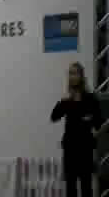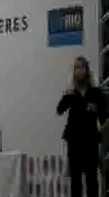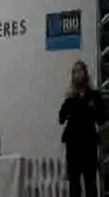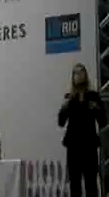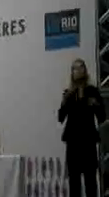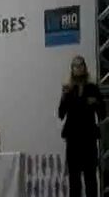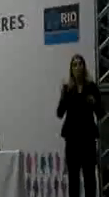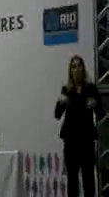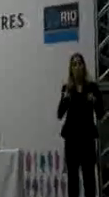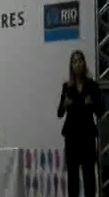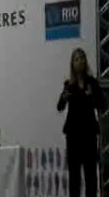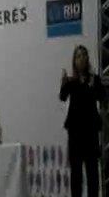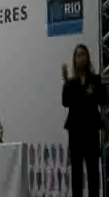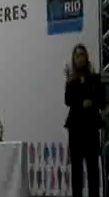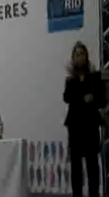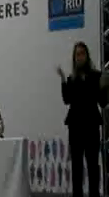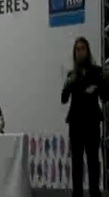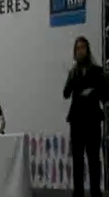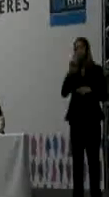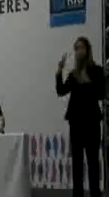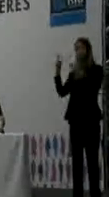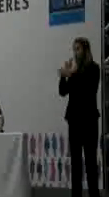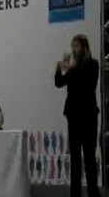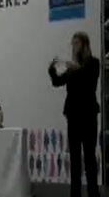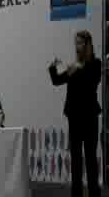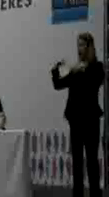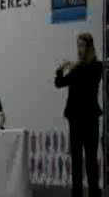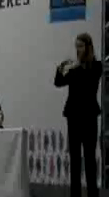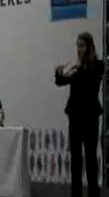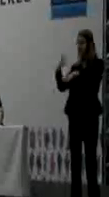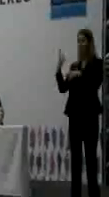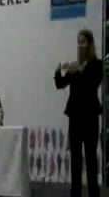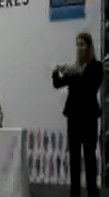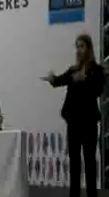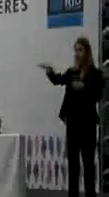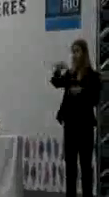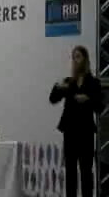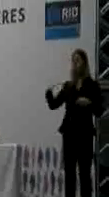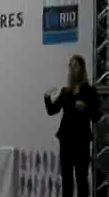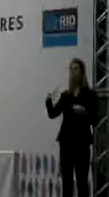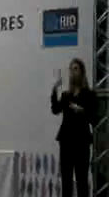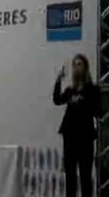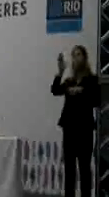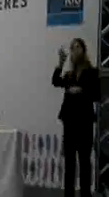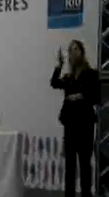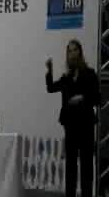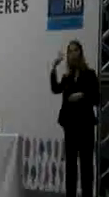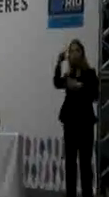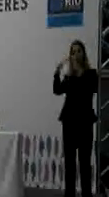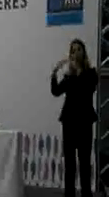essa possibilidade de que tudo que acontece na cidade, tudo que se expressa no seu bairro, no seu